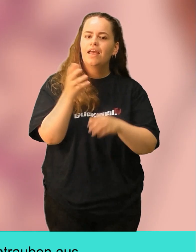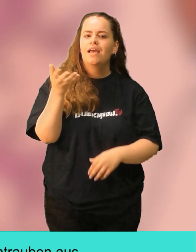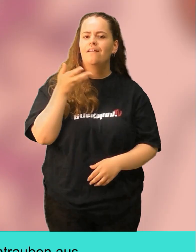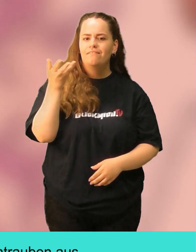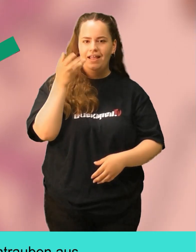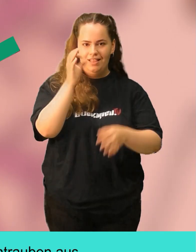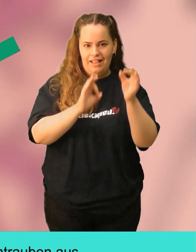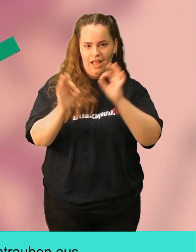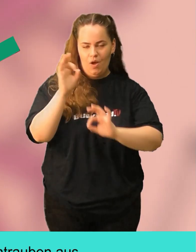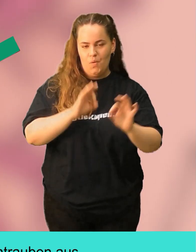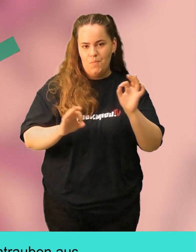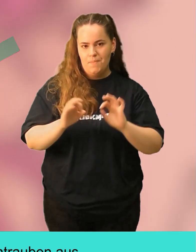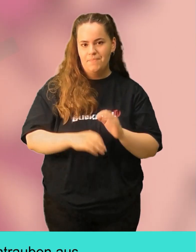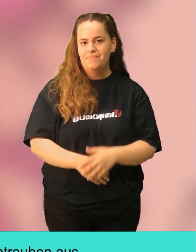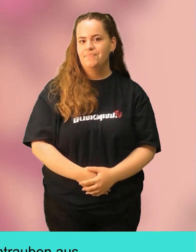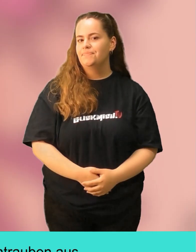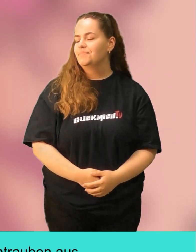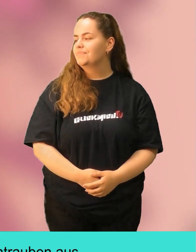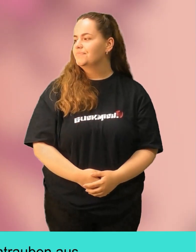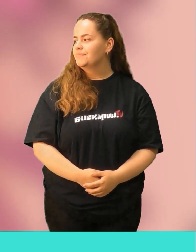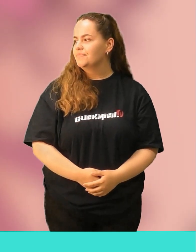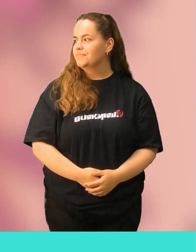Sie sehen ein wenig wie Weintrauben aus.